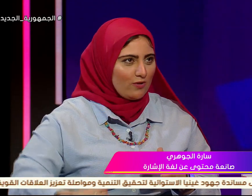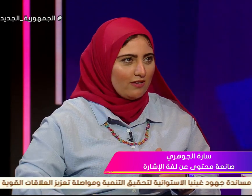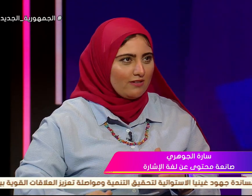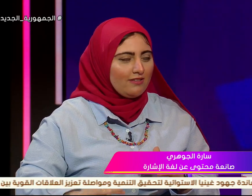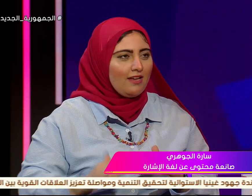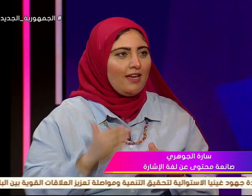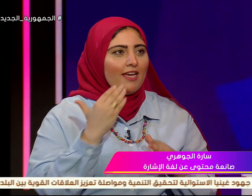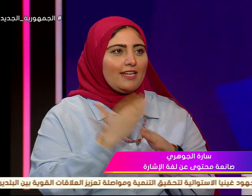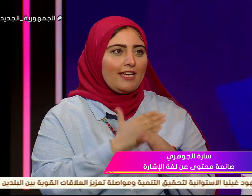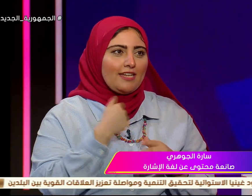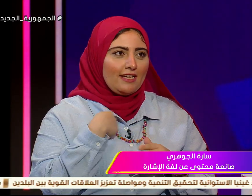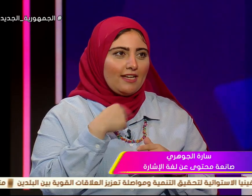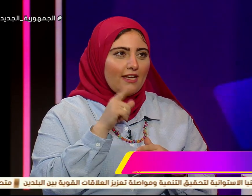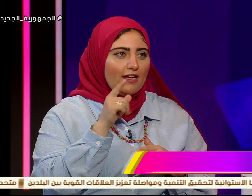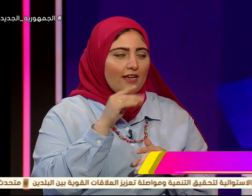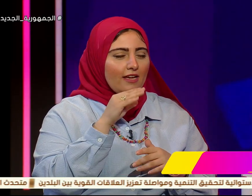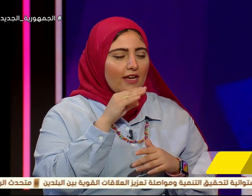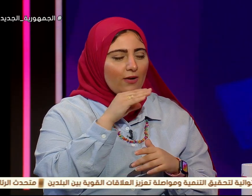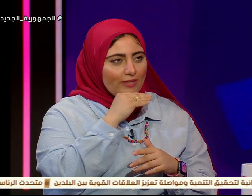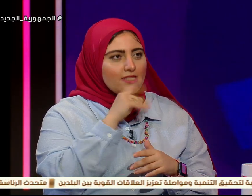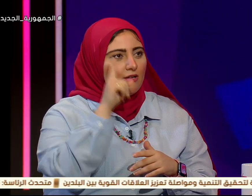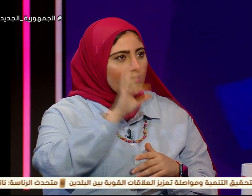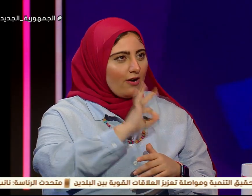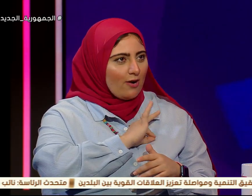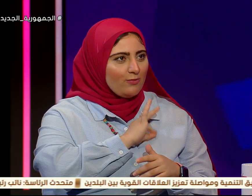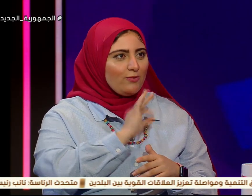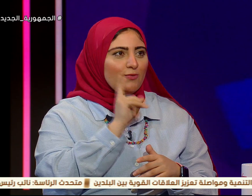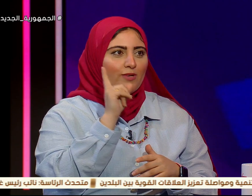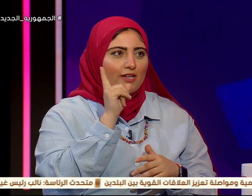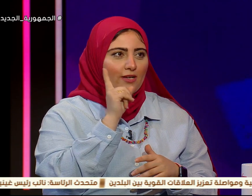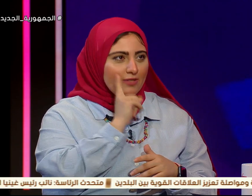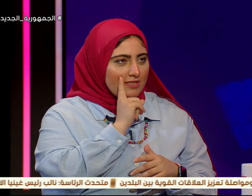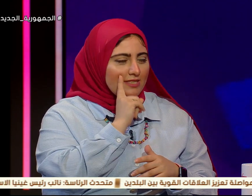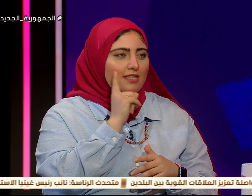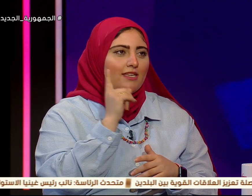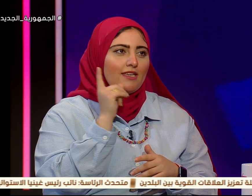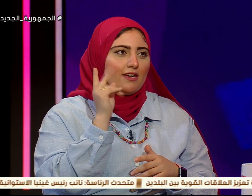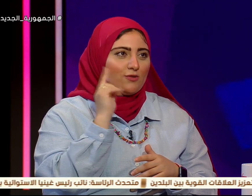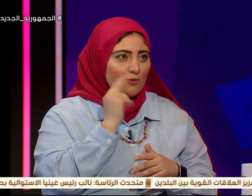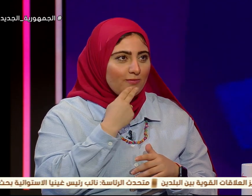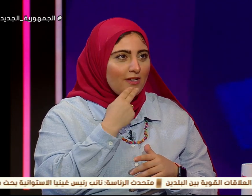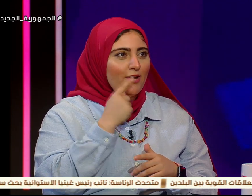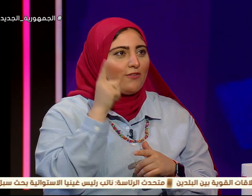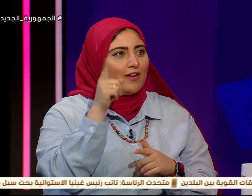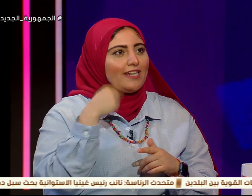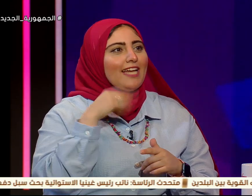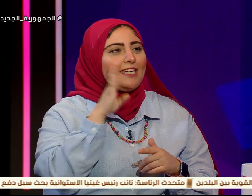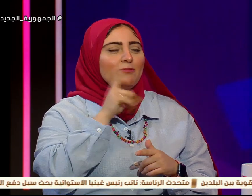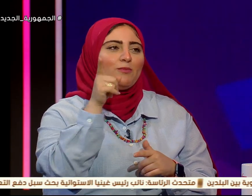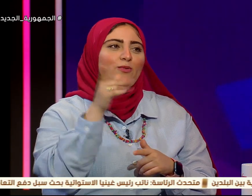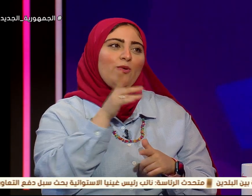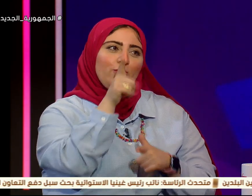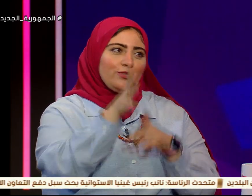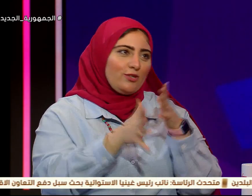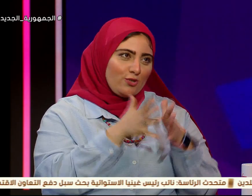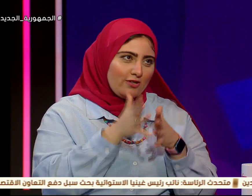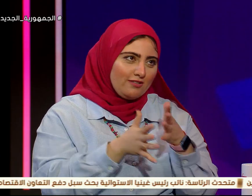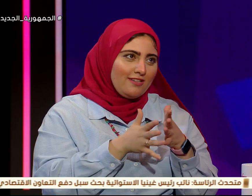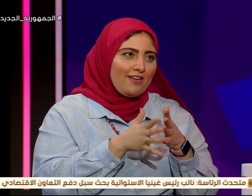صغيره لان انا والدي الله يرحمه ووالدتي سم فانا تعلمت منهم لغه الاشاره